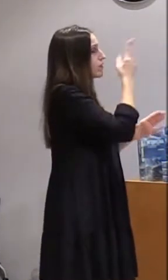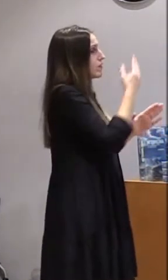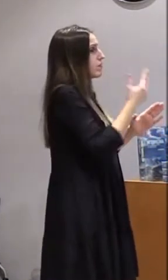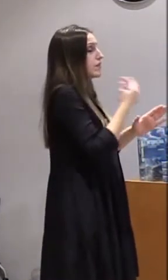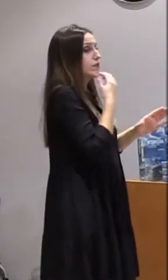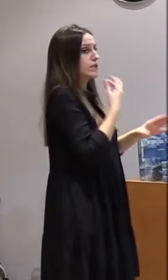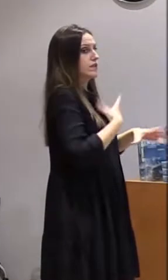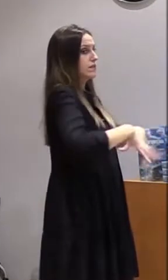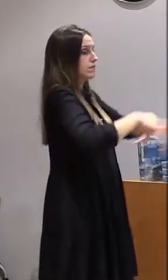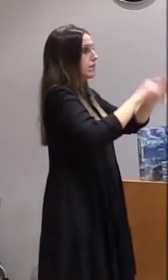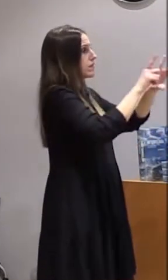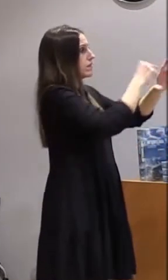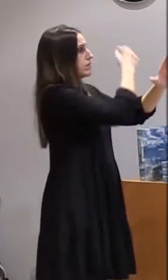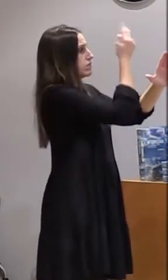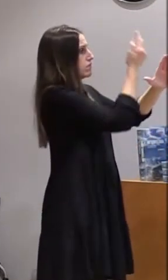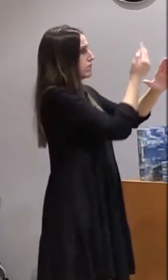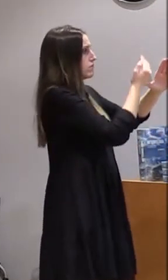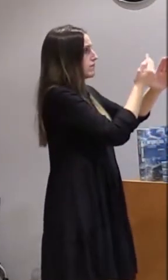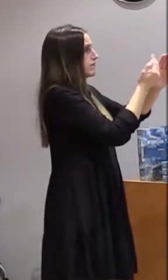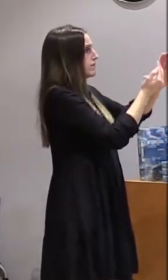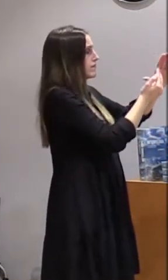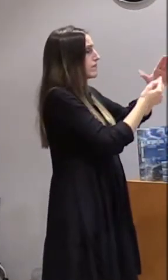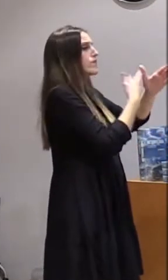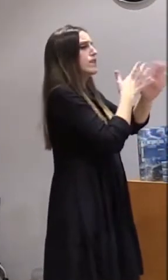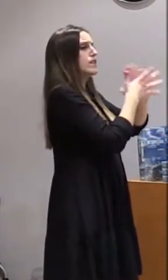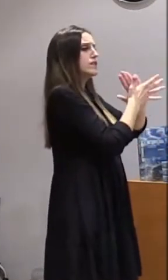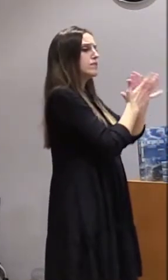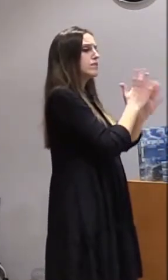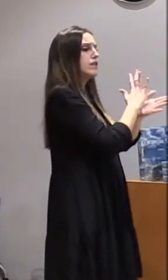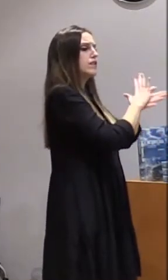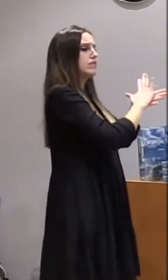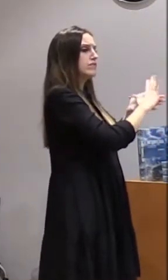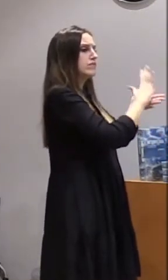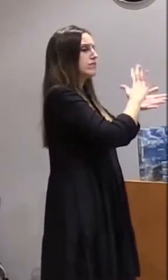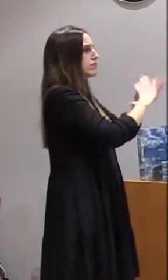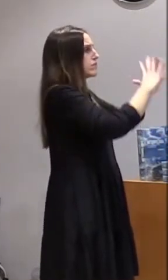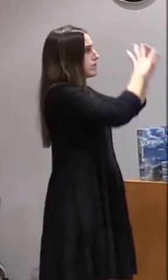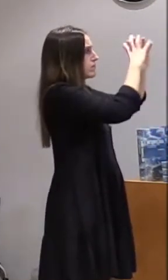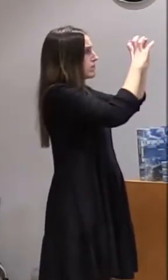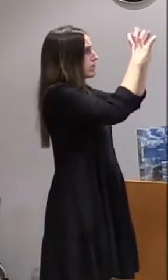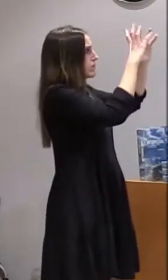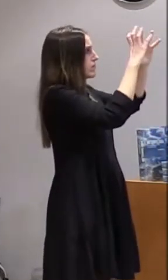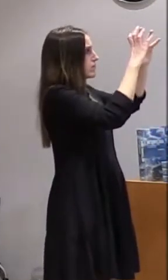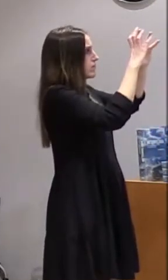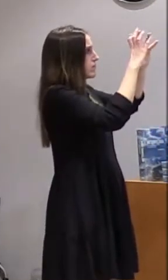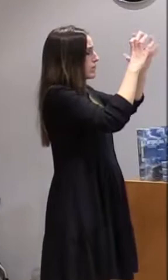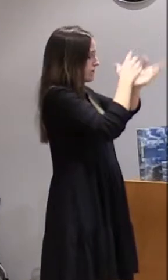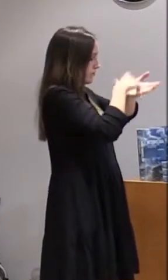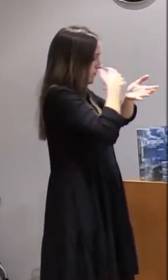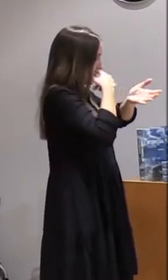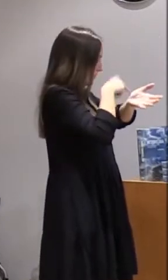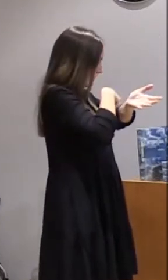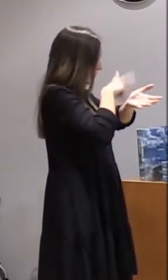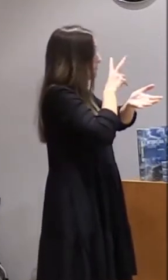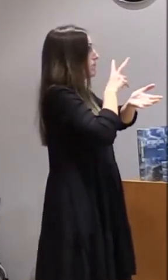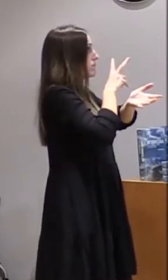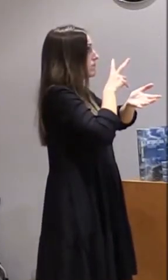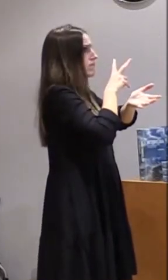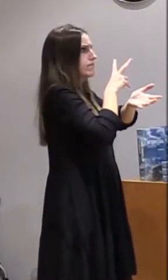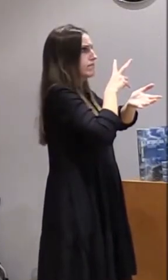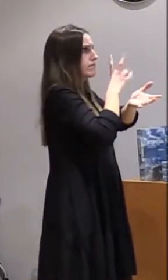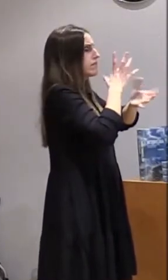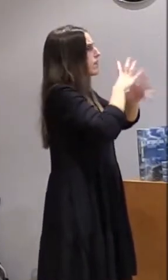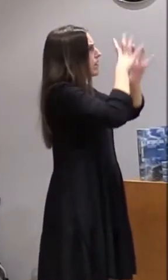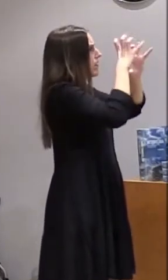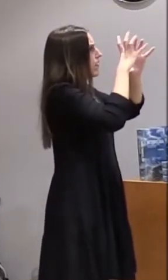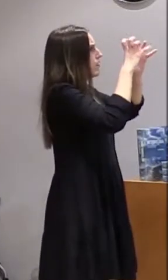con su lienzo y despacito, despacito va pintando una nube. Que en cuanto levanta un poco la cabeza, ve que